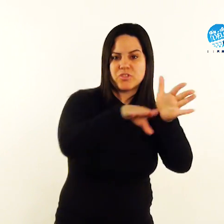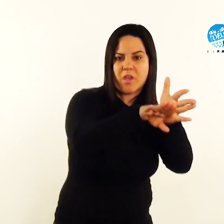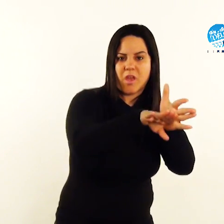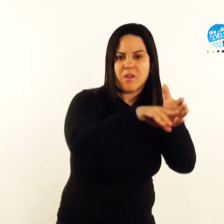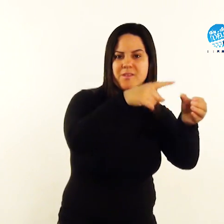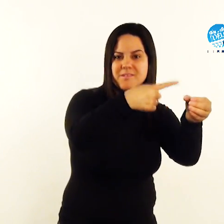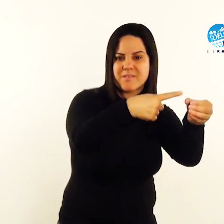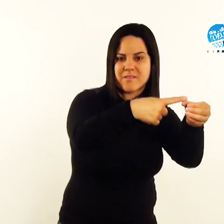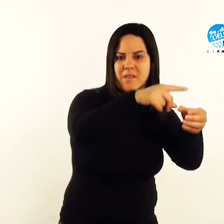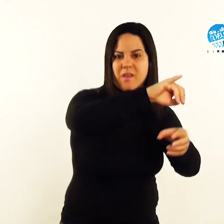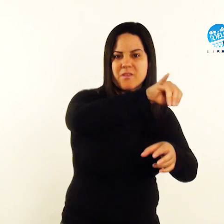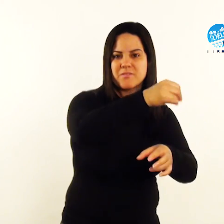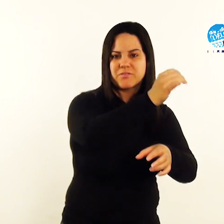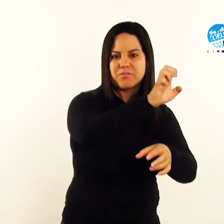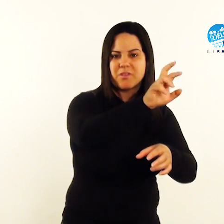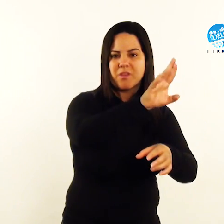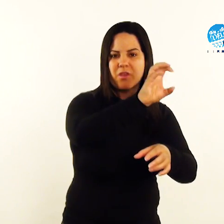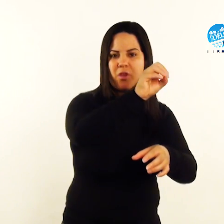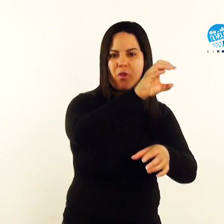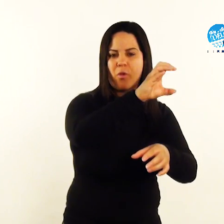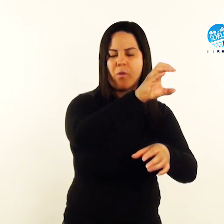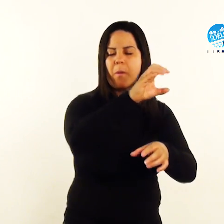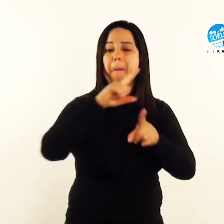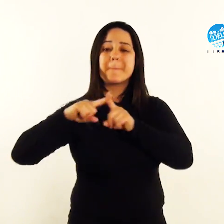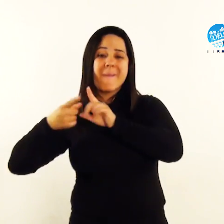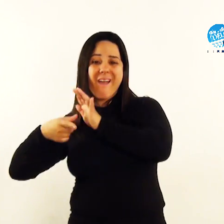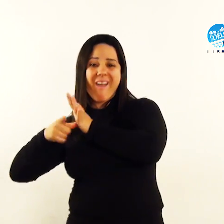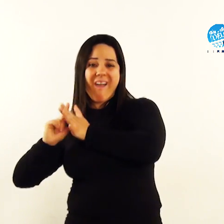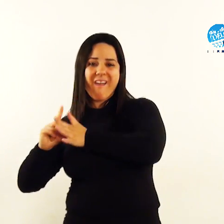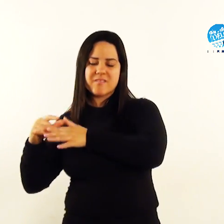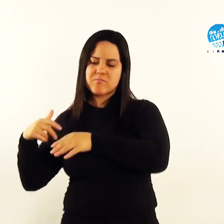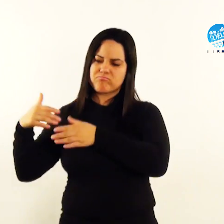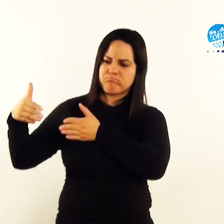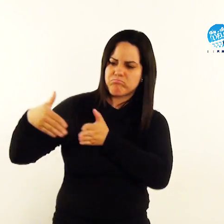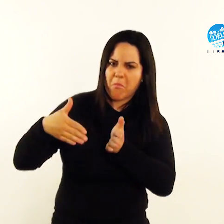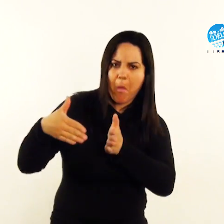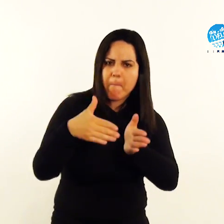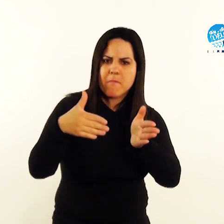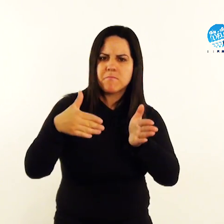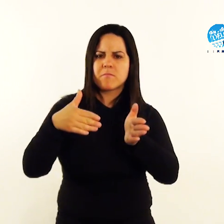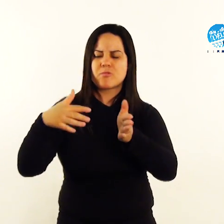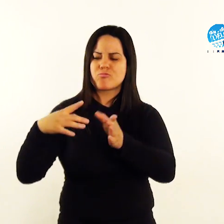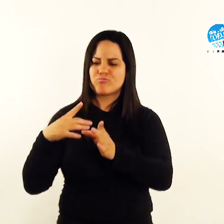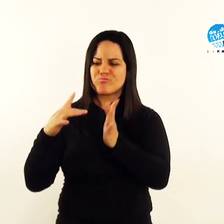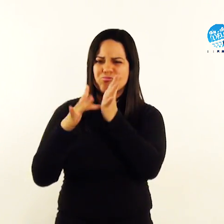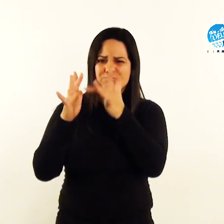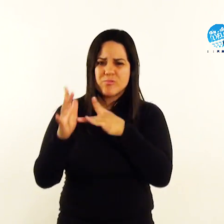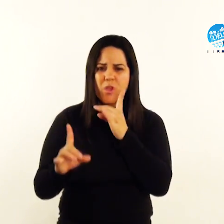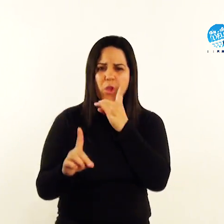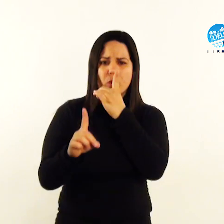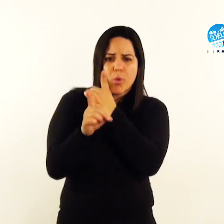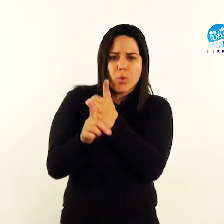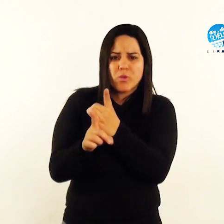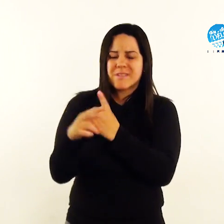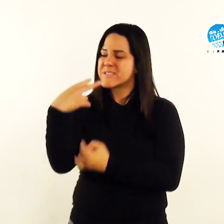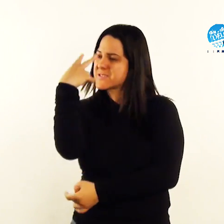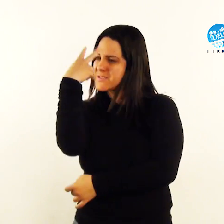levanta no meio daquela estrada e começa a gritar: Jesus, filho de Davi, tem misericórdia de mim. E aí